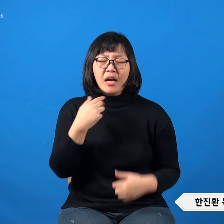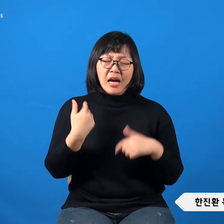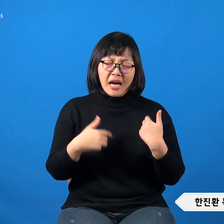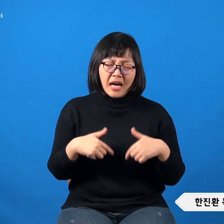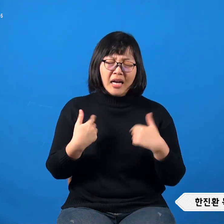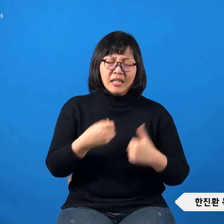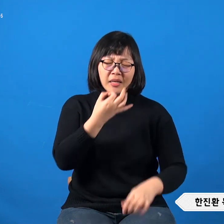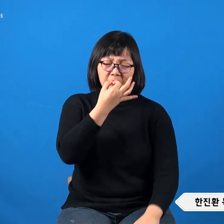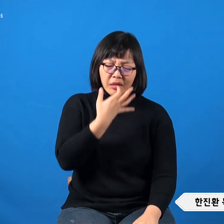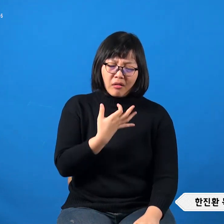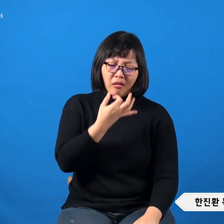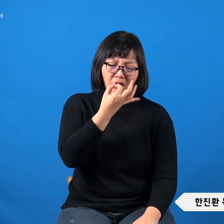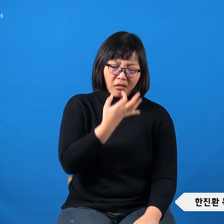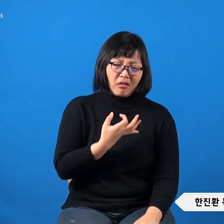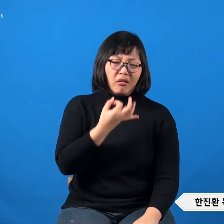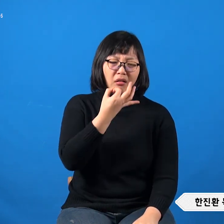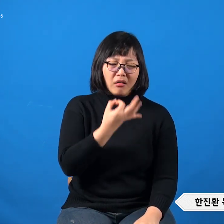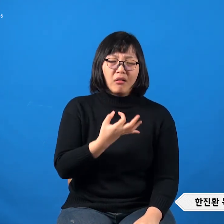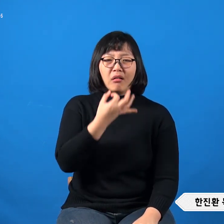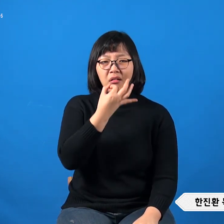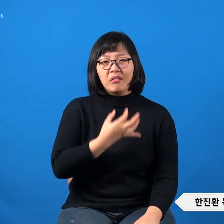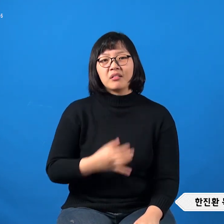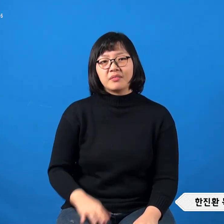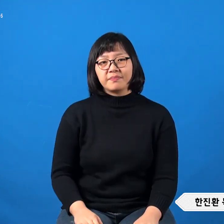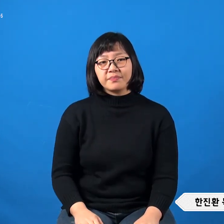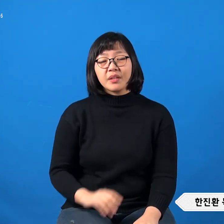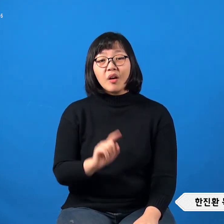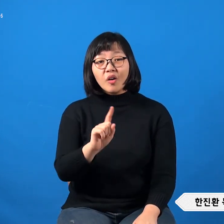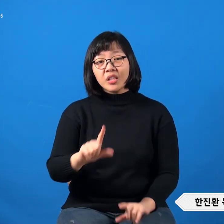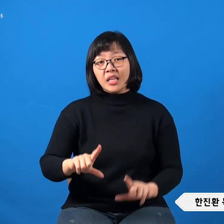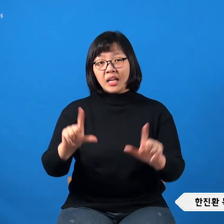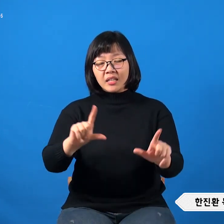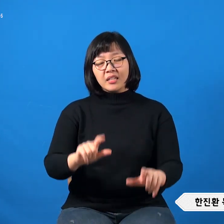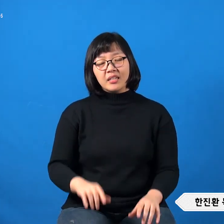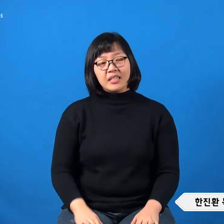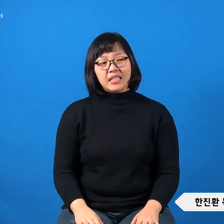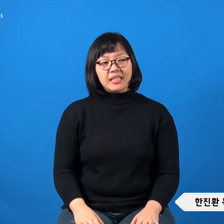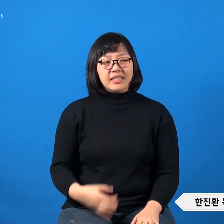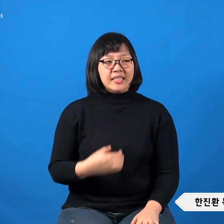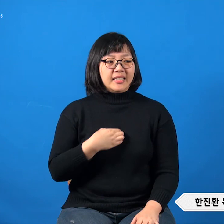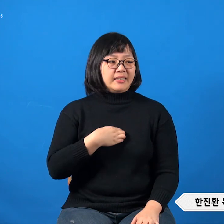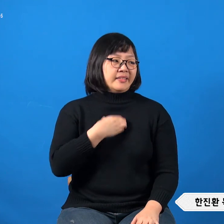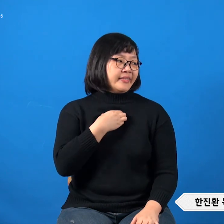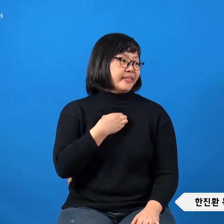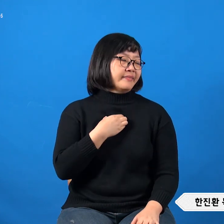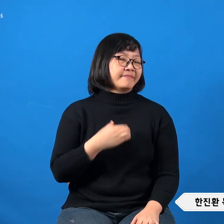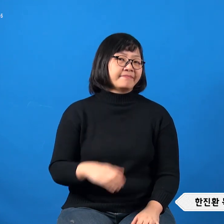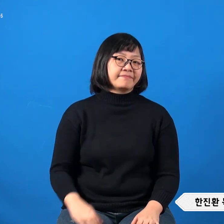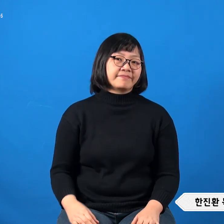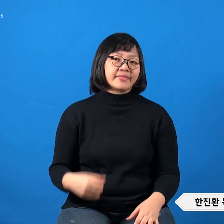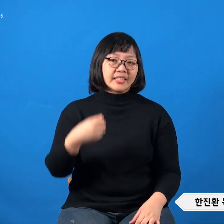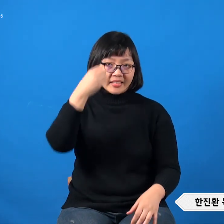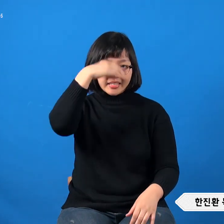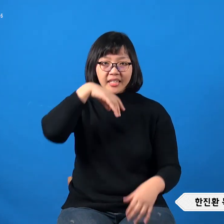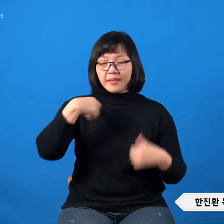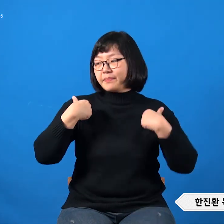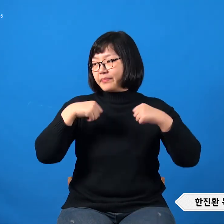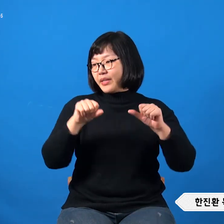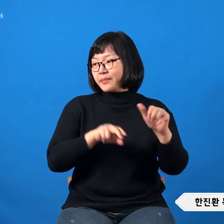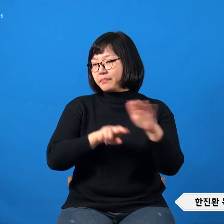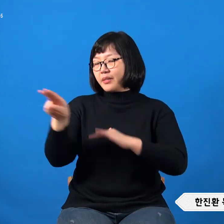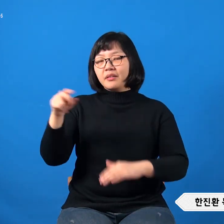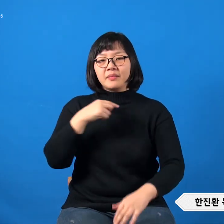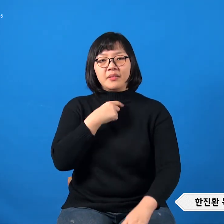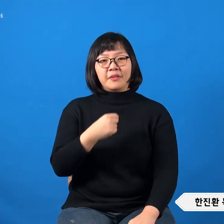삶입니다. 그래서 그냥 어떨 때는 너무 짜증이 나서 아무도 모르는 먼 곳으로 그냥 도망을